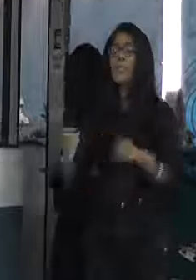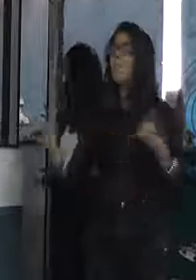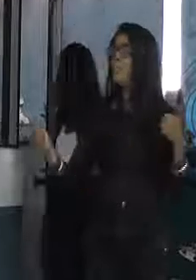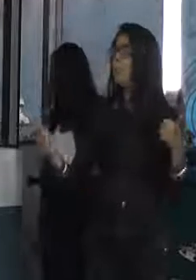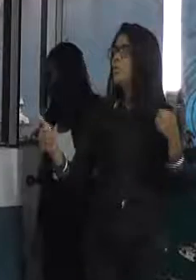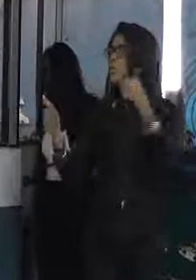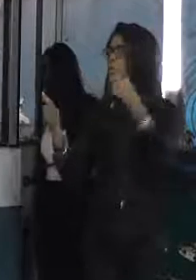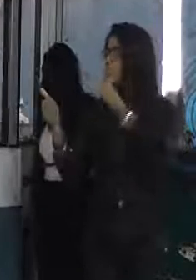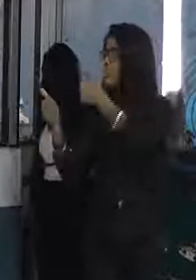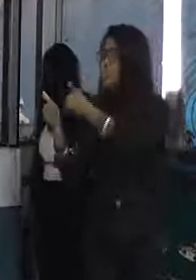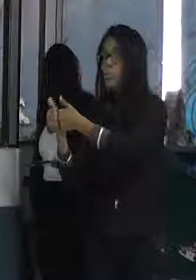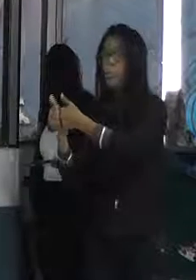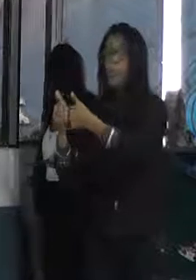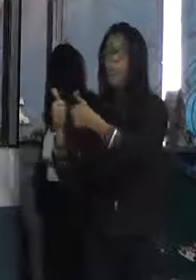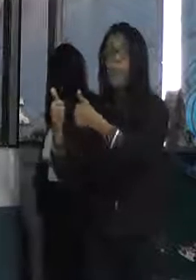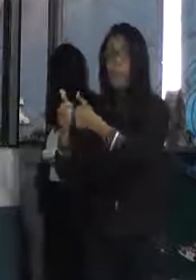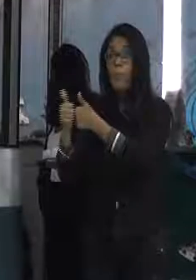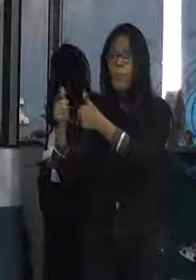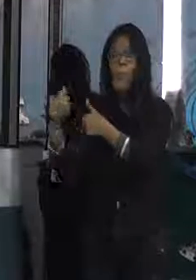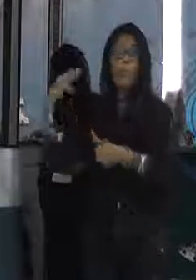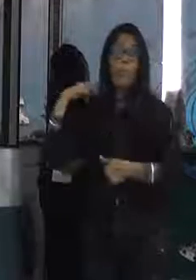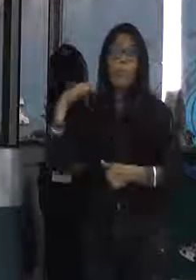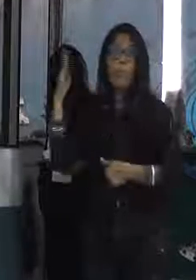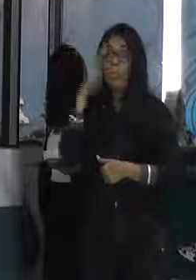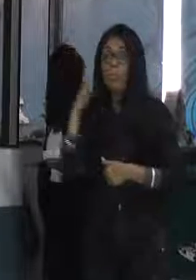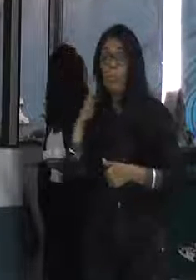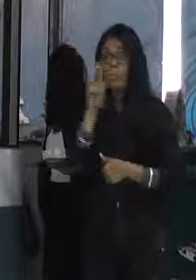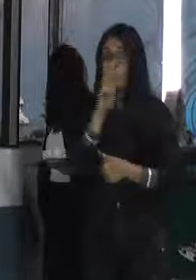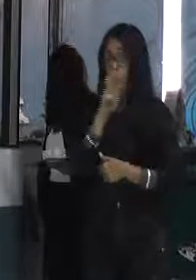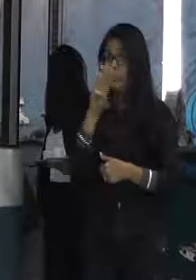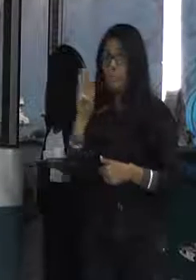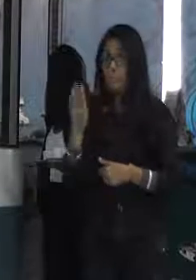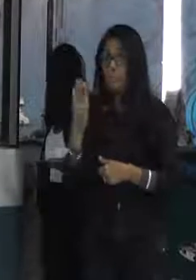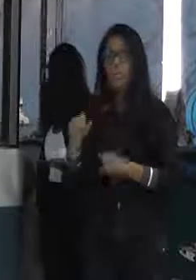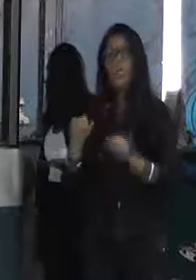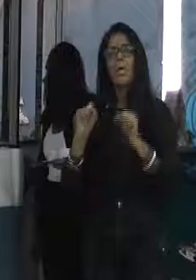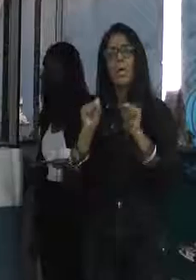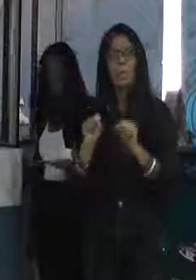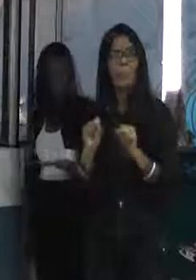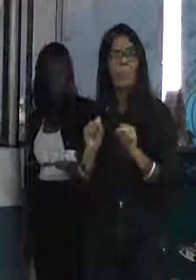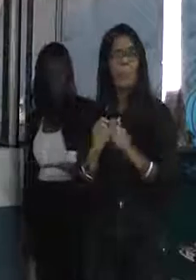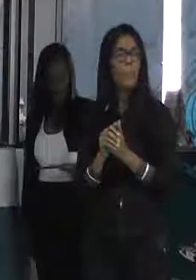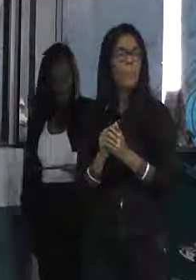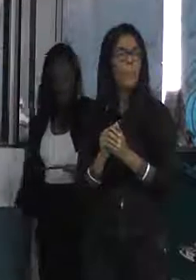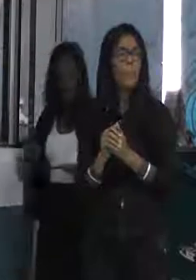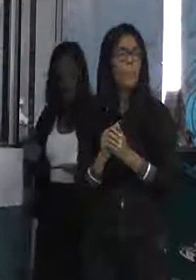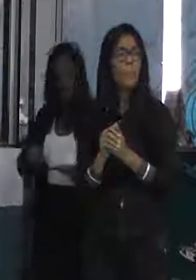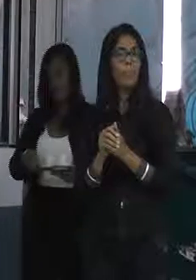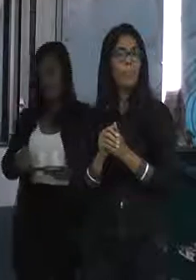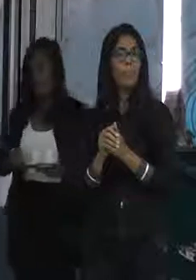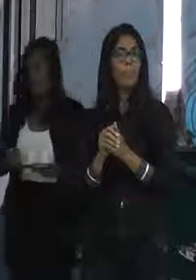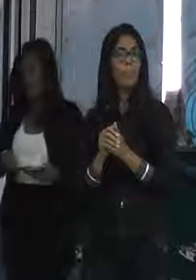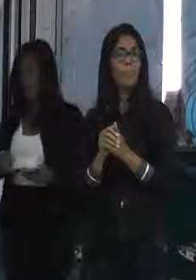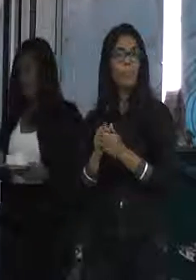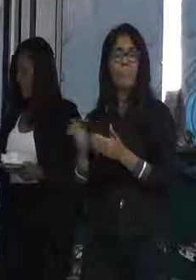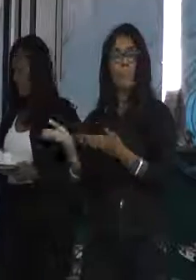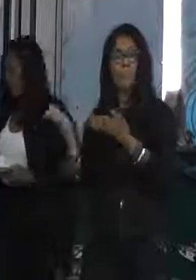satélite, tem um pier para atravessar para o Pontal. Vossa Excelência me concede uma parte? Concedo uma parte ao